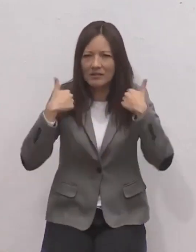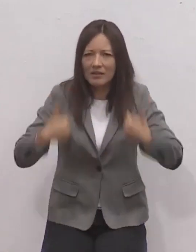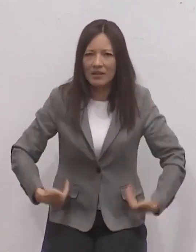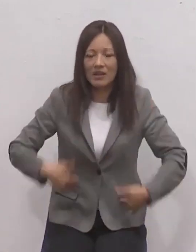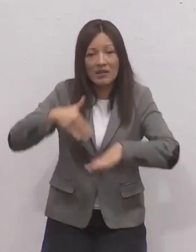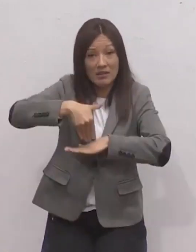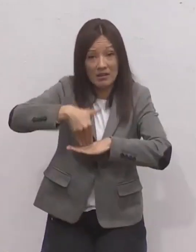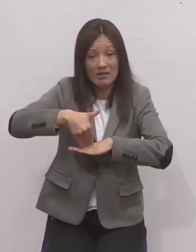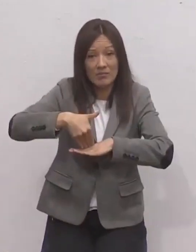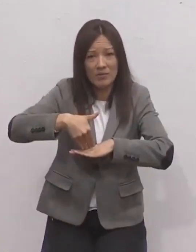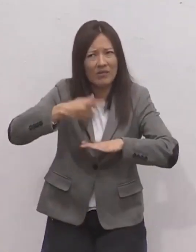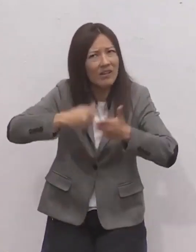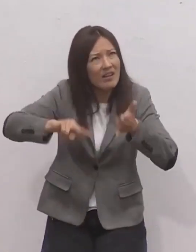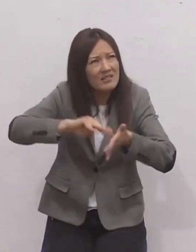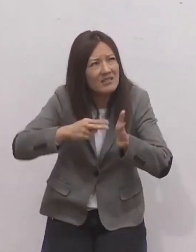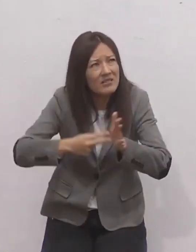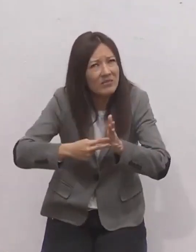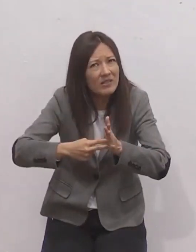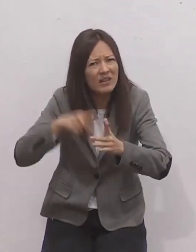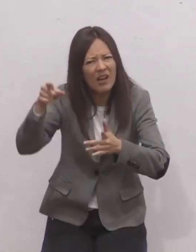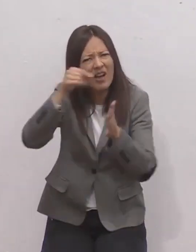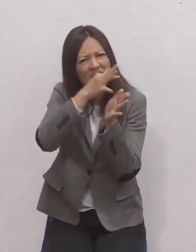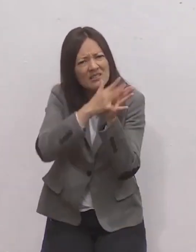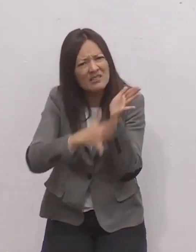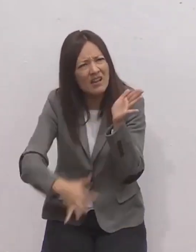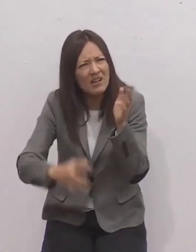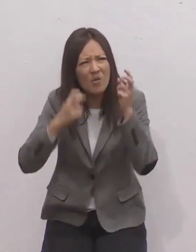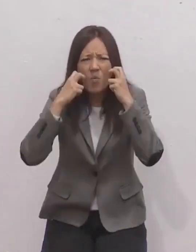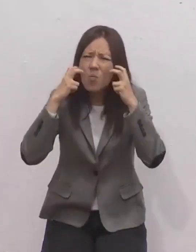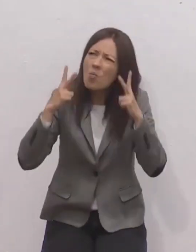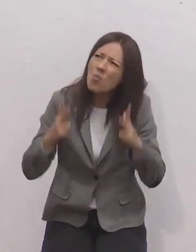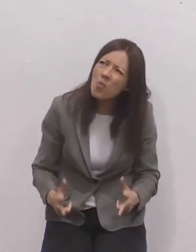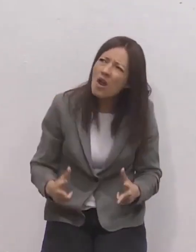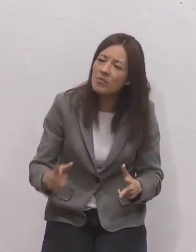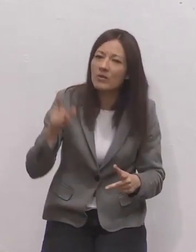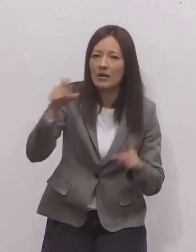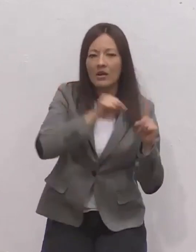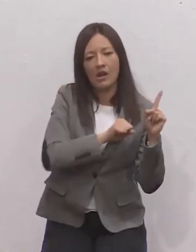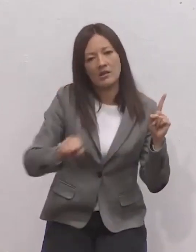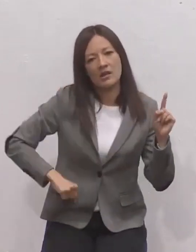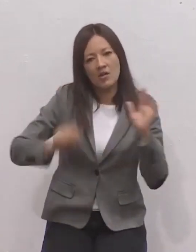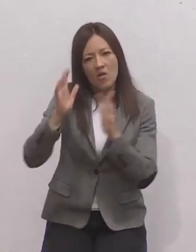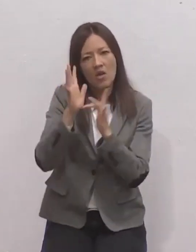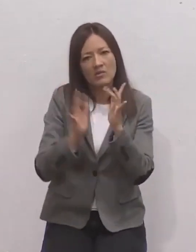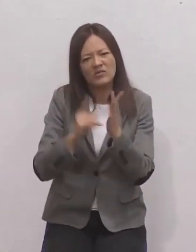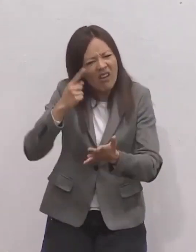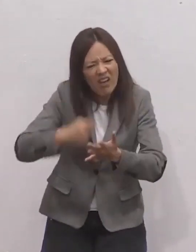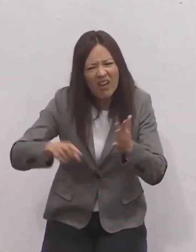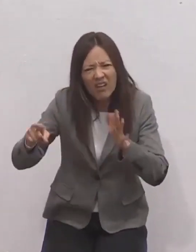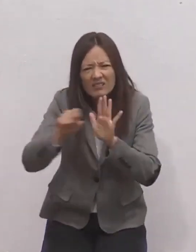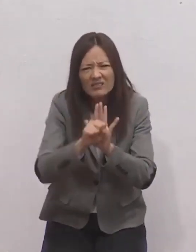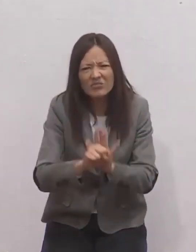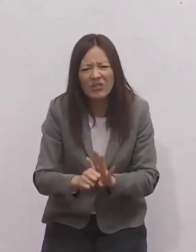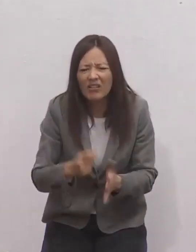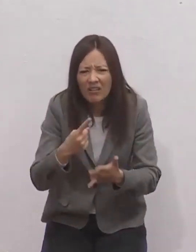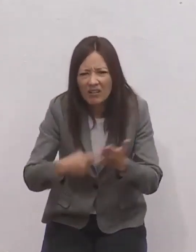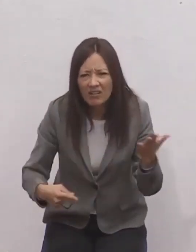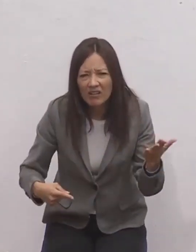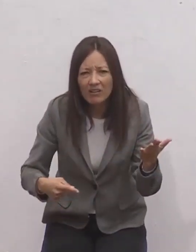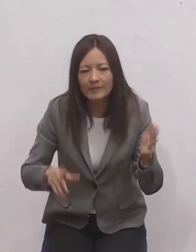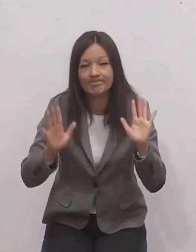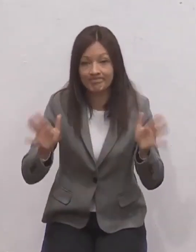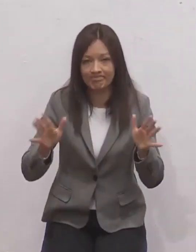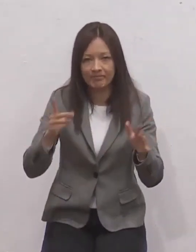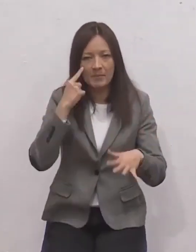templo, qué es la sangre, qué es discernir el cuerpo del Señor Jesús. ¿Qué está pasando aquí